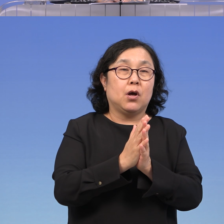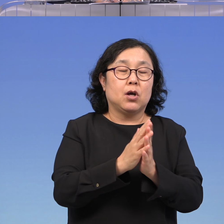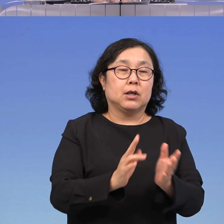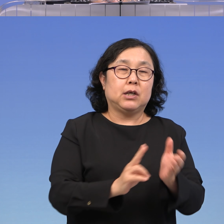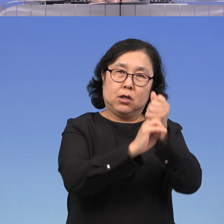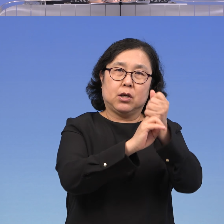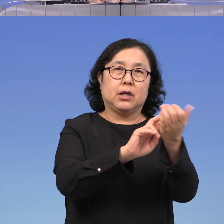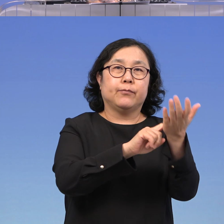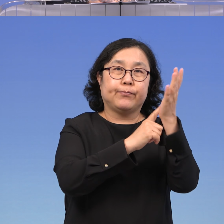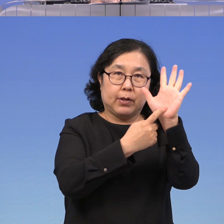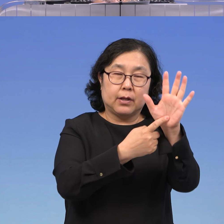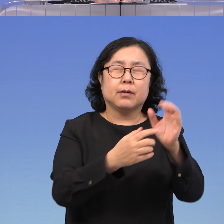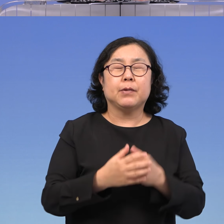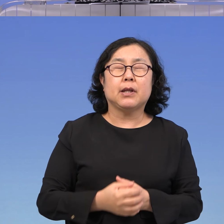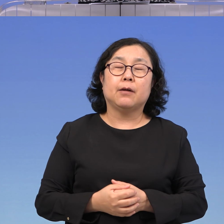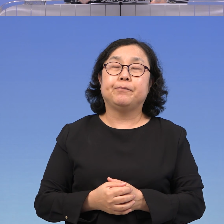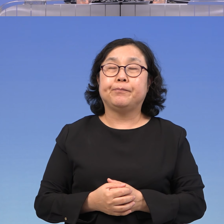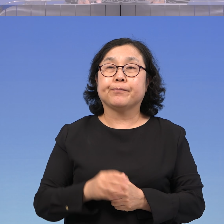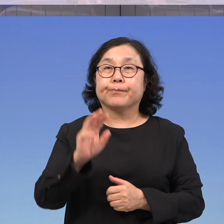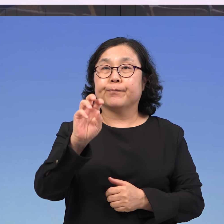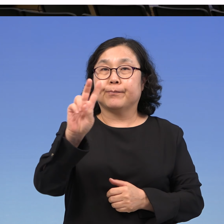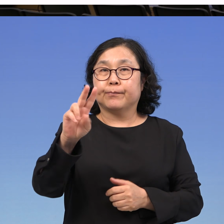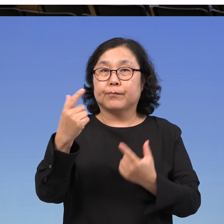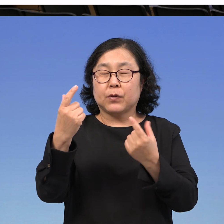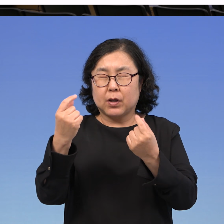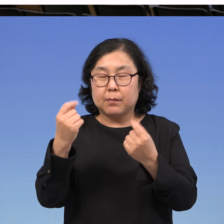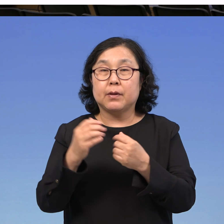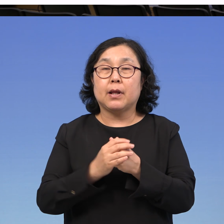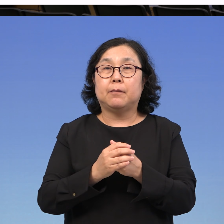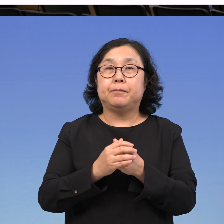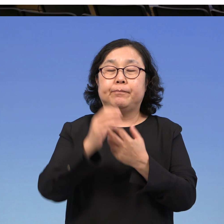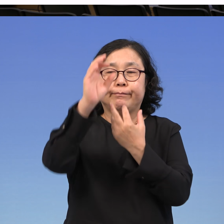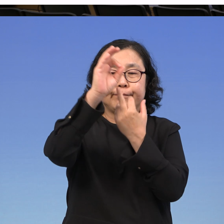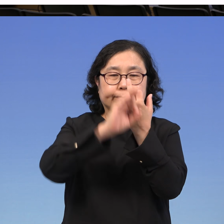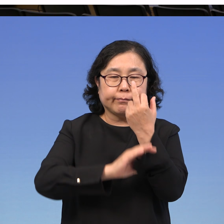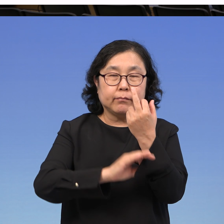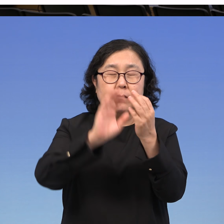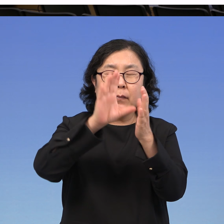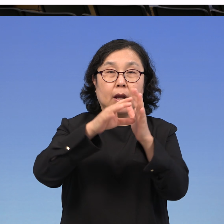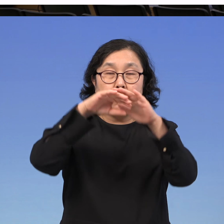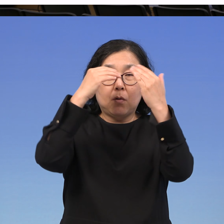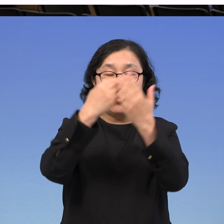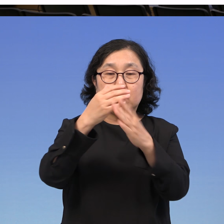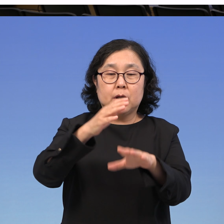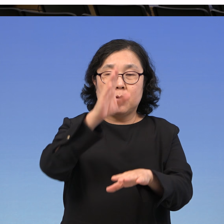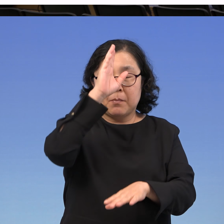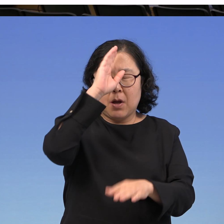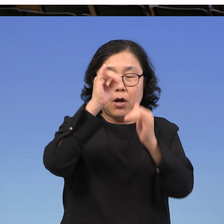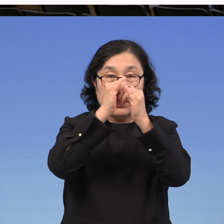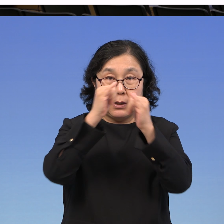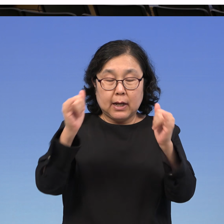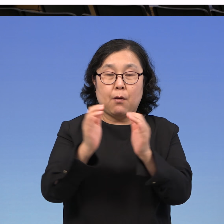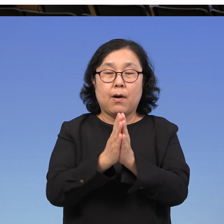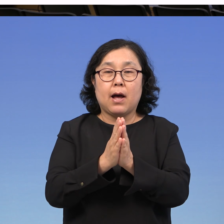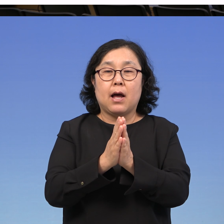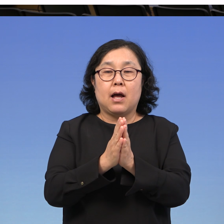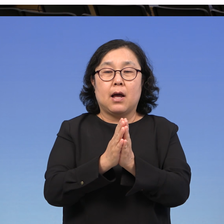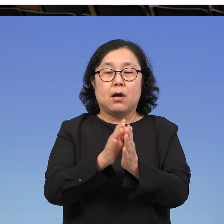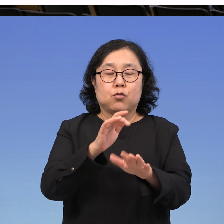겁니다 32절 도 마찬가지 아닙니까 점으로 해 질 때에 모든 병자와 귀신들린 자를 예수께